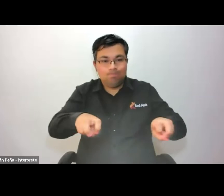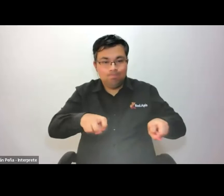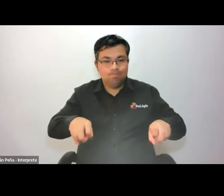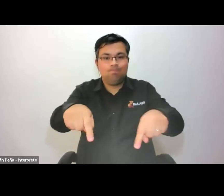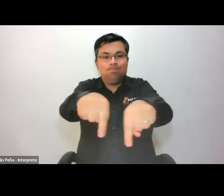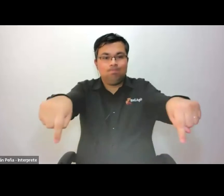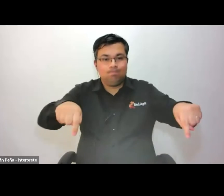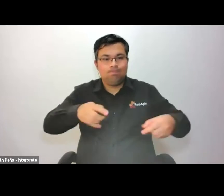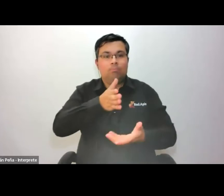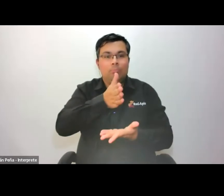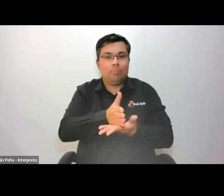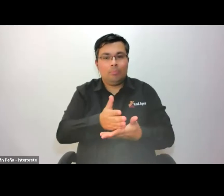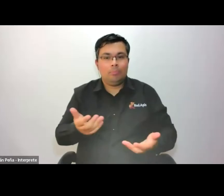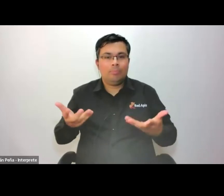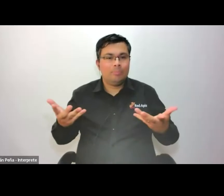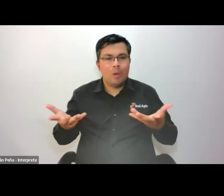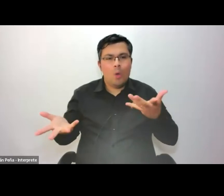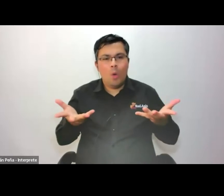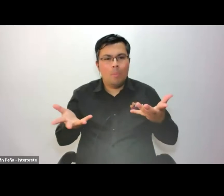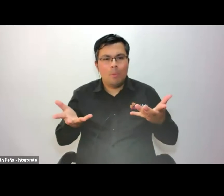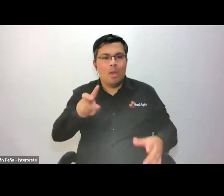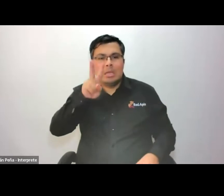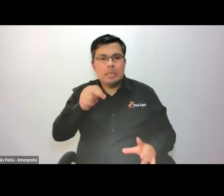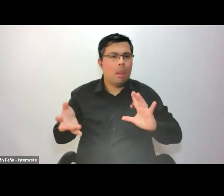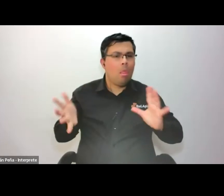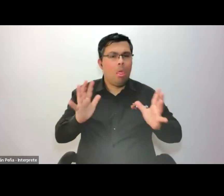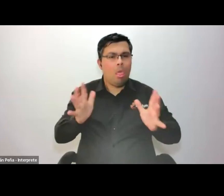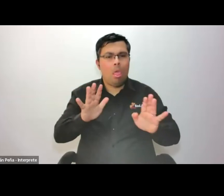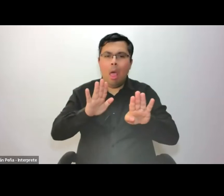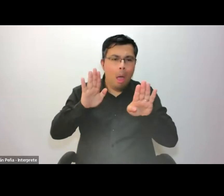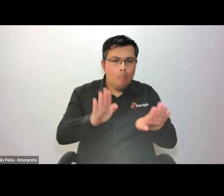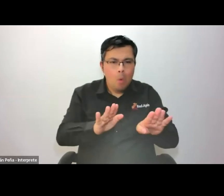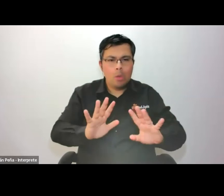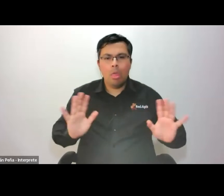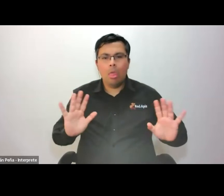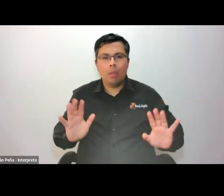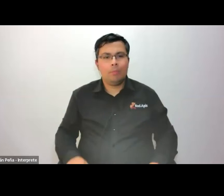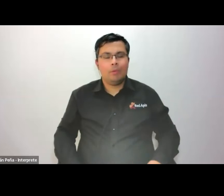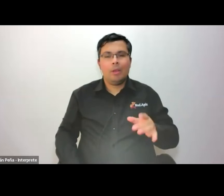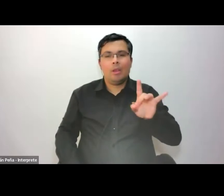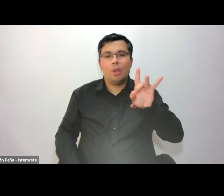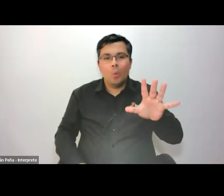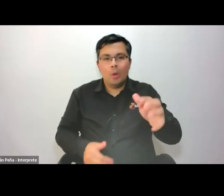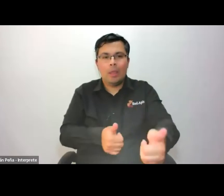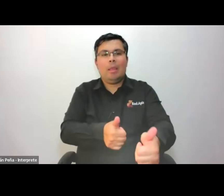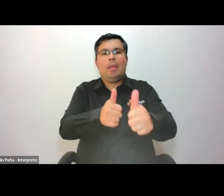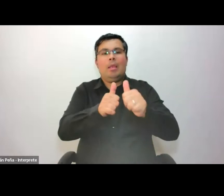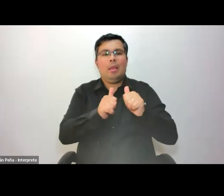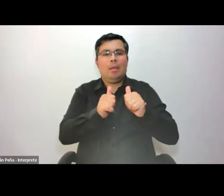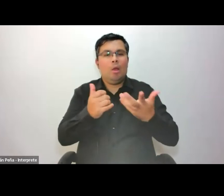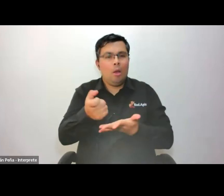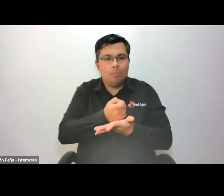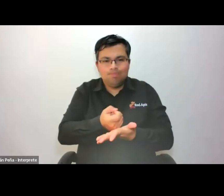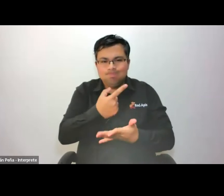mucha mediación, sin mucho ajuste, y se vuelve un desafío que es puro fuente de cortisol. Y